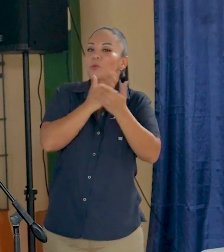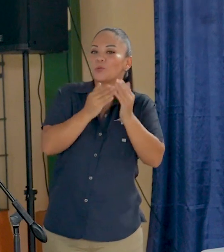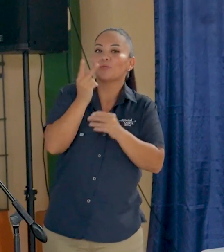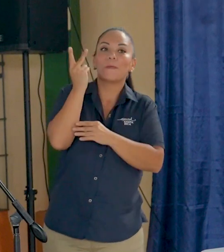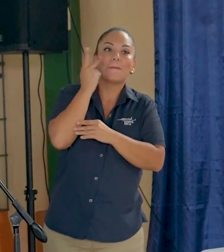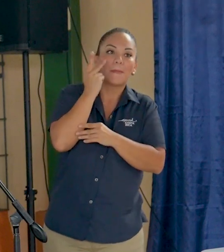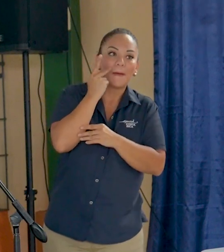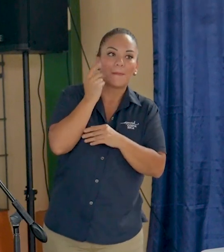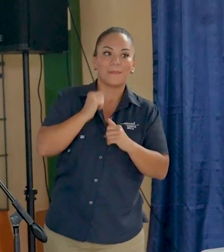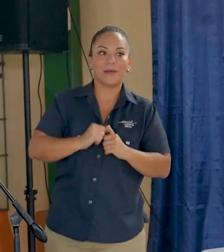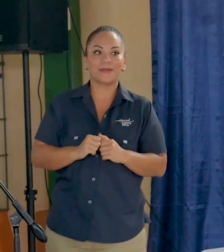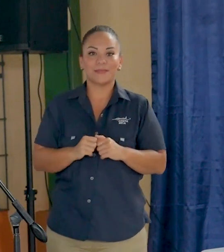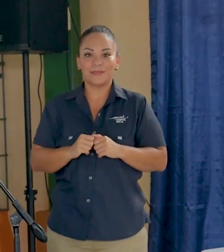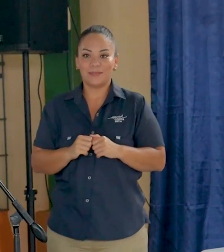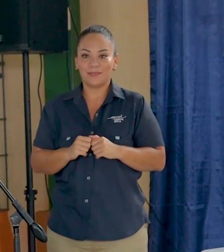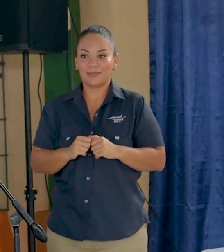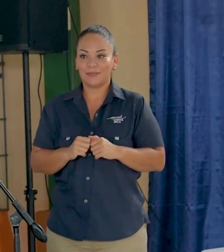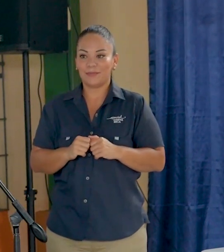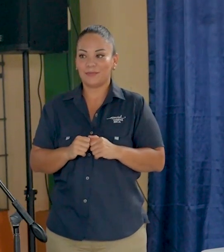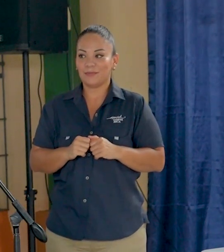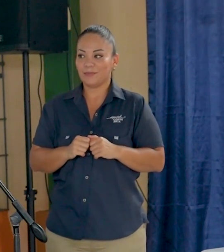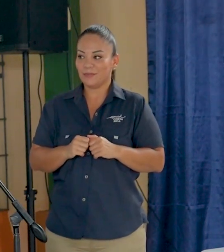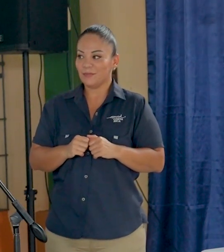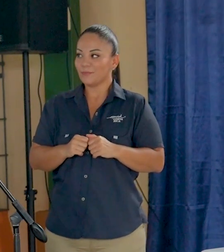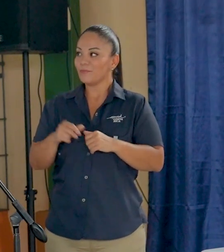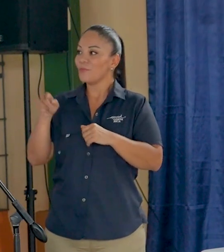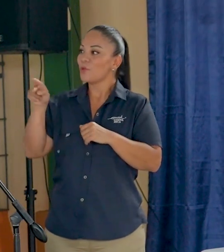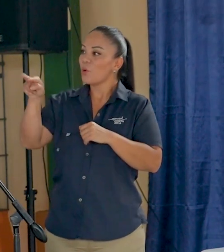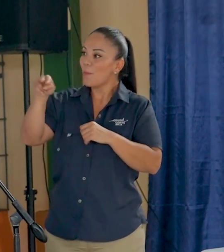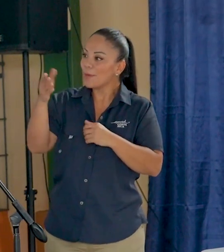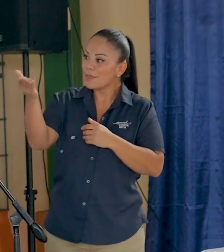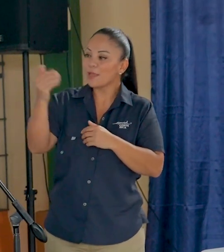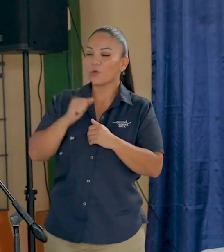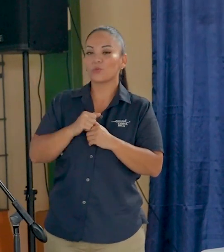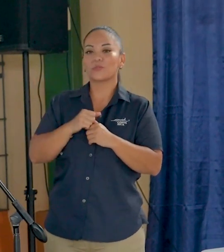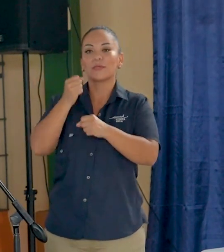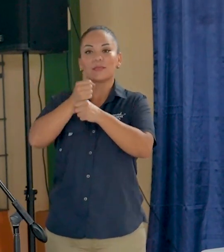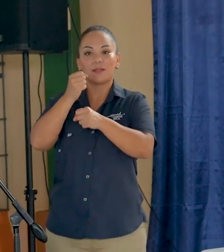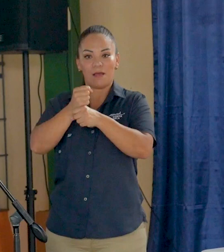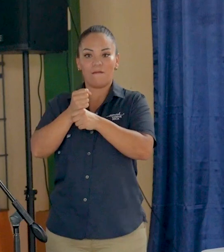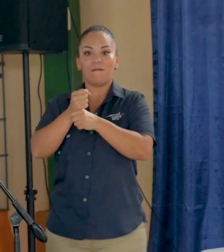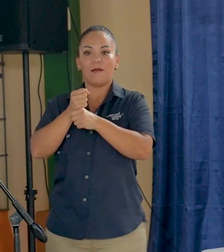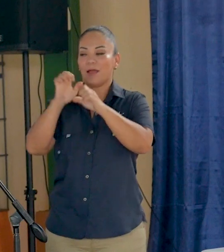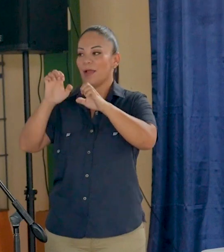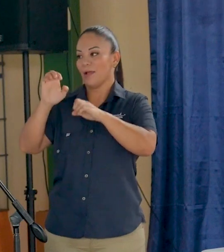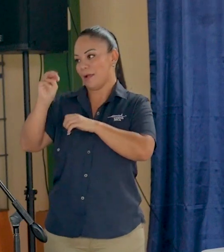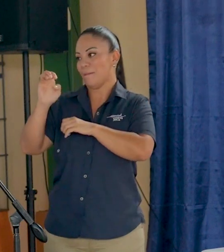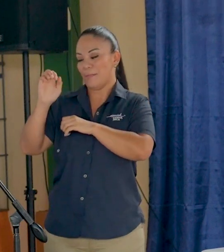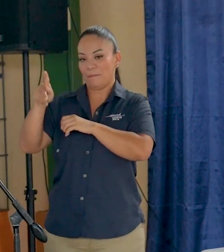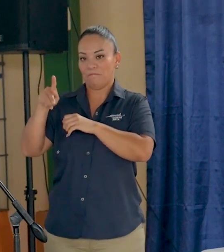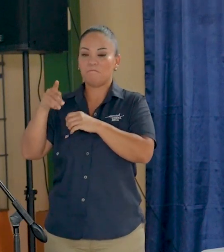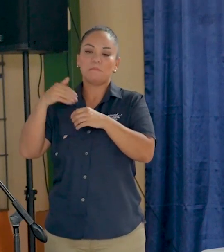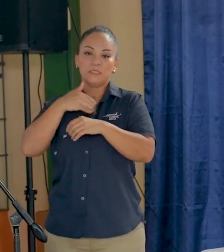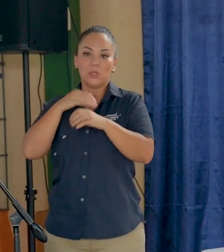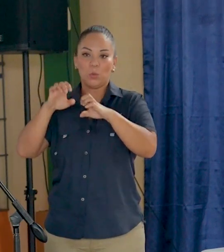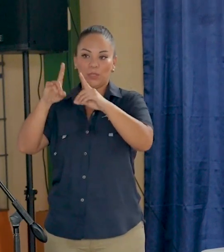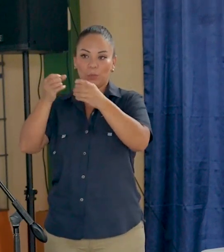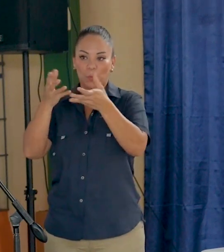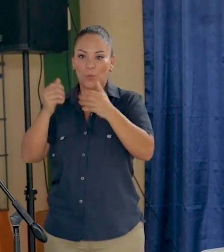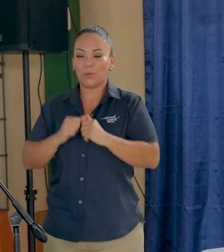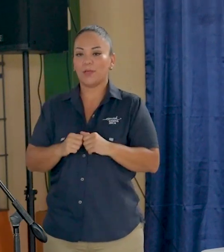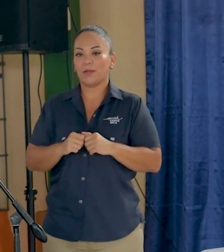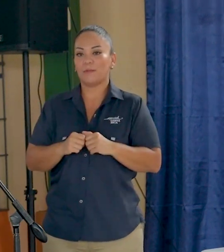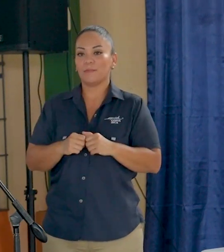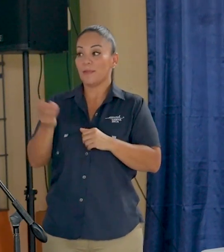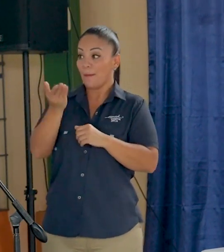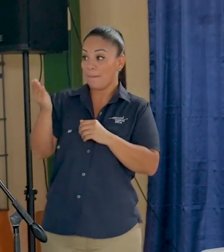padres, estos colegas del Ministerio de Educación Pública, cuando esas personas se comprometen